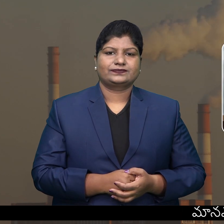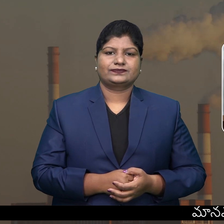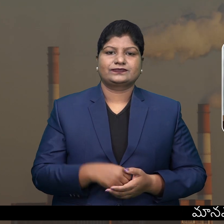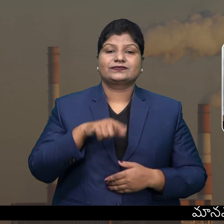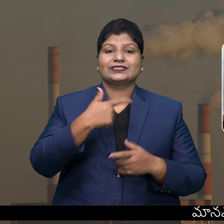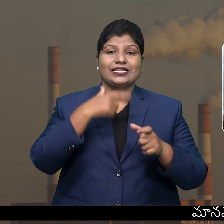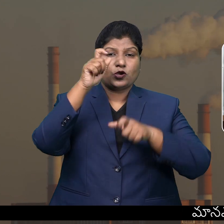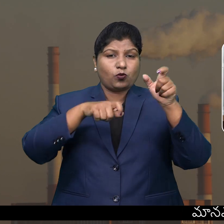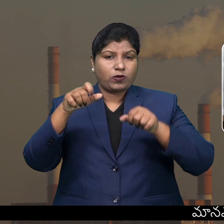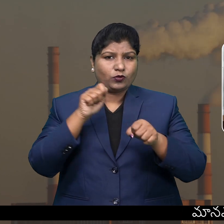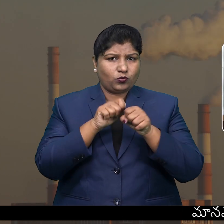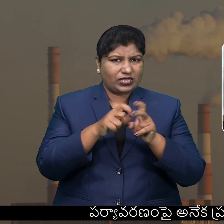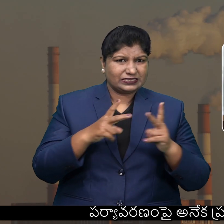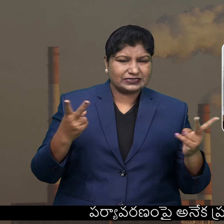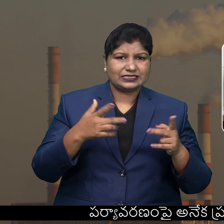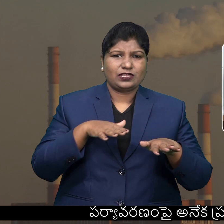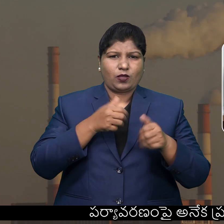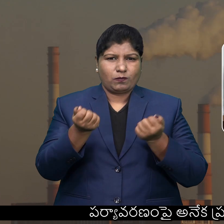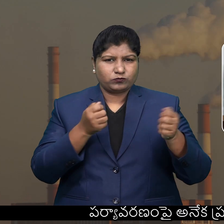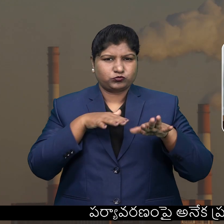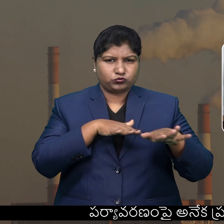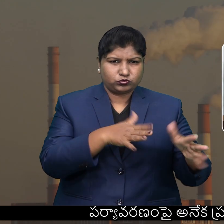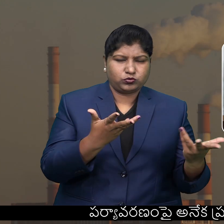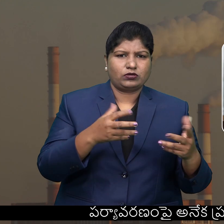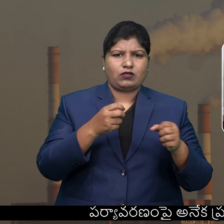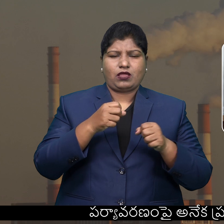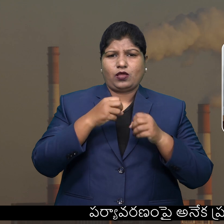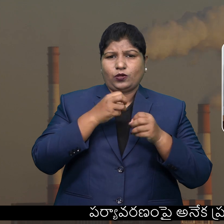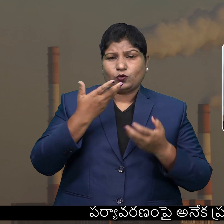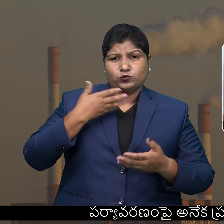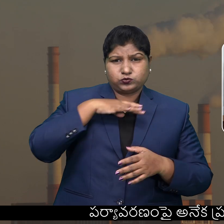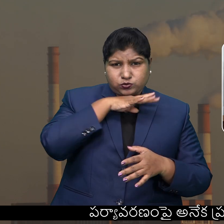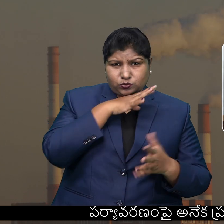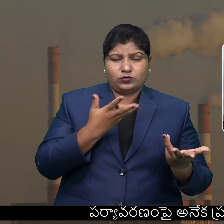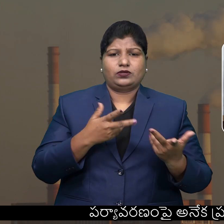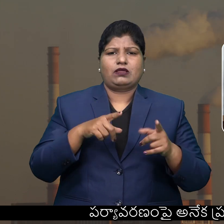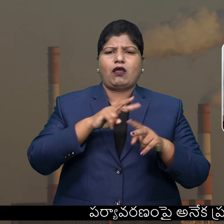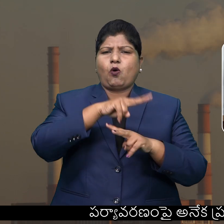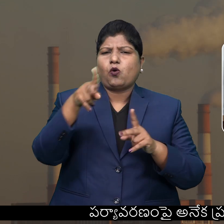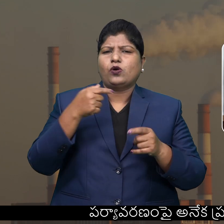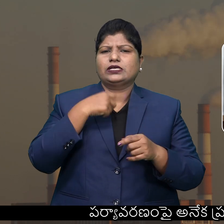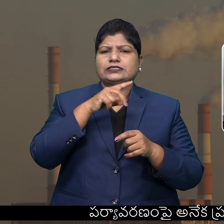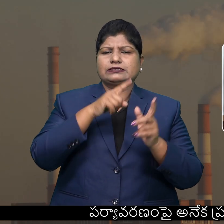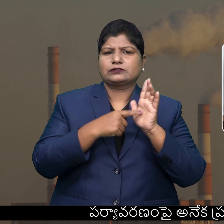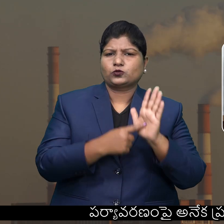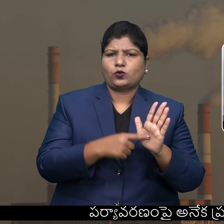మానవ కార్యకలాపాలు పర్యావరణంపై అనేక ప్రతికూల ప్రభావాలను చూపుతాయి.